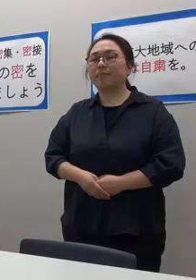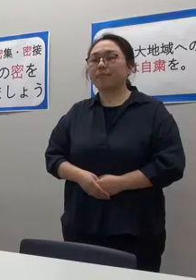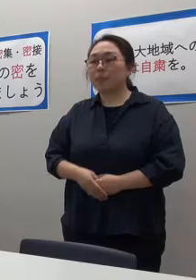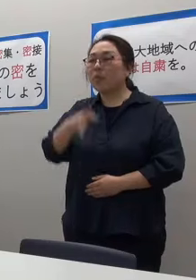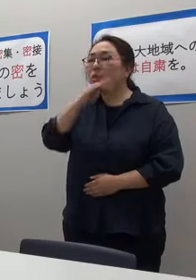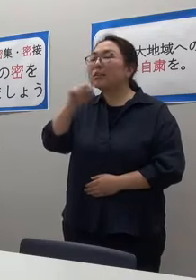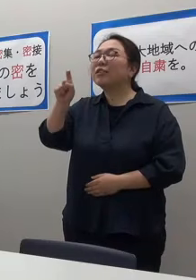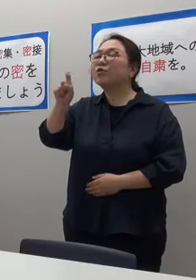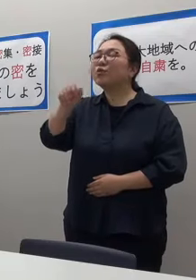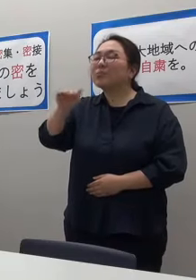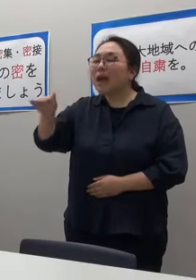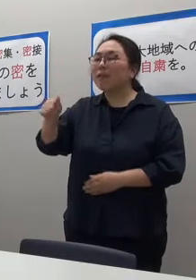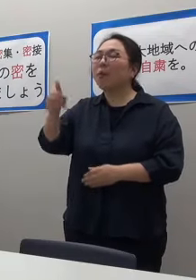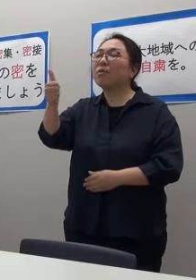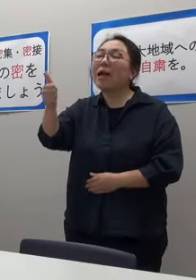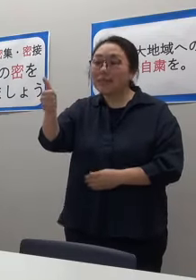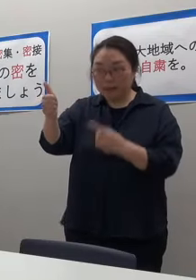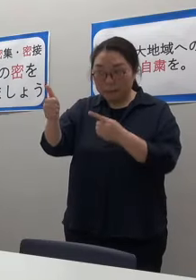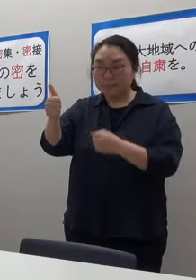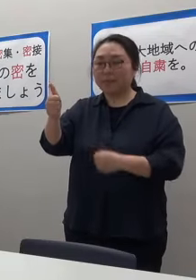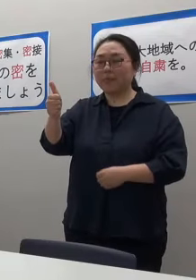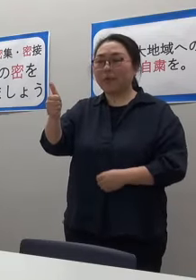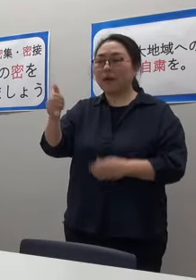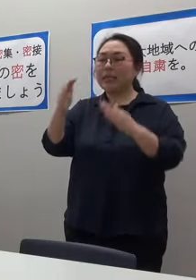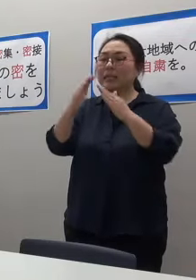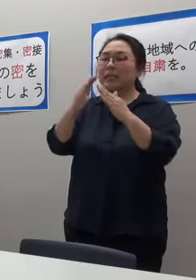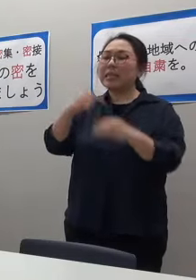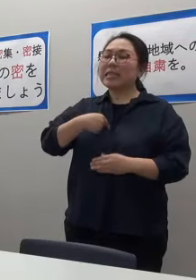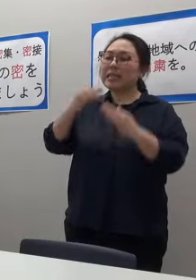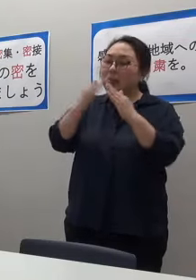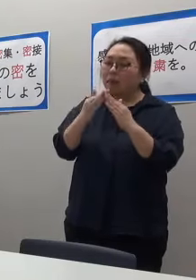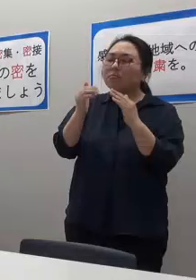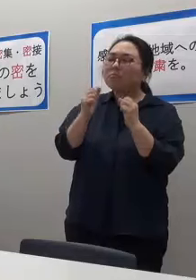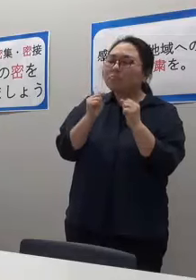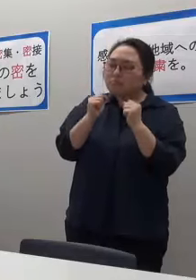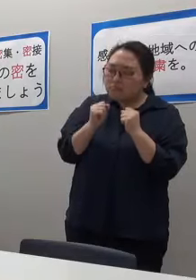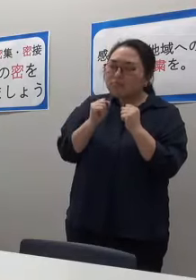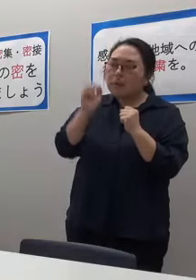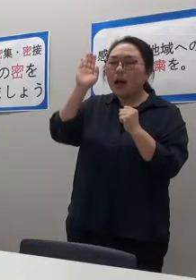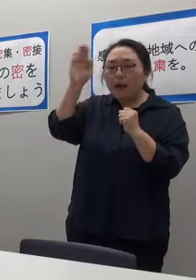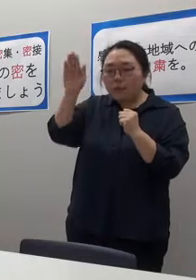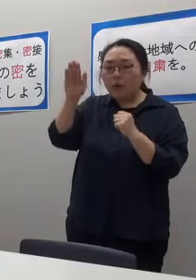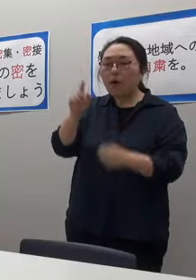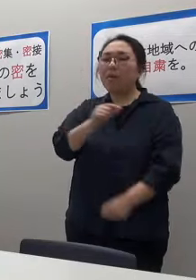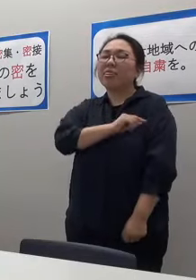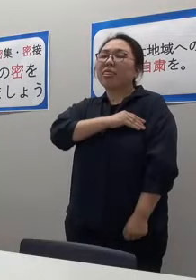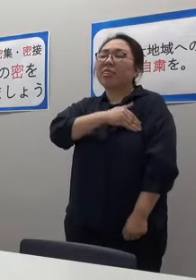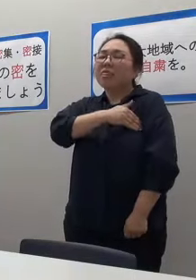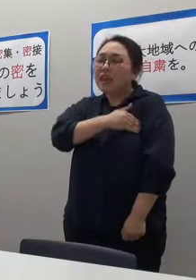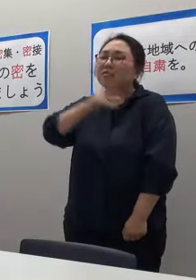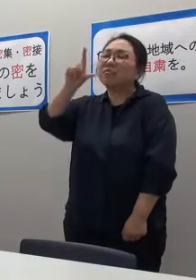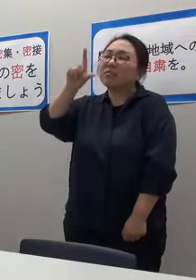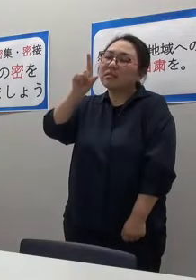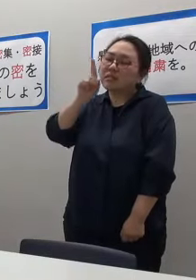男性の方なんですけれども、自宅で過ごした後、これ出品されているということなので、これは、まあ、熱が下がったので大丈夫だろう